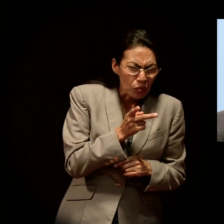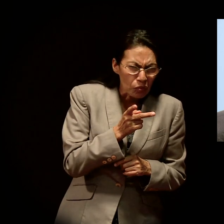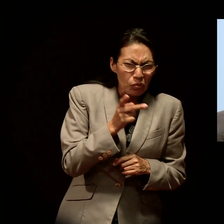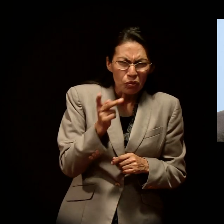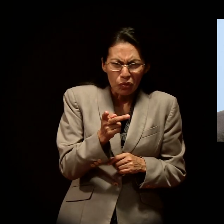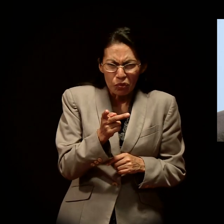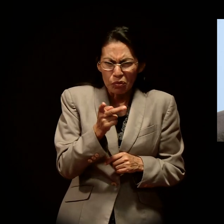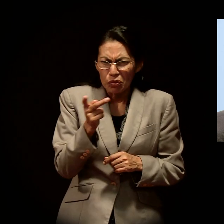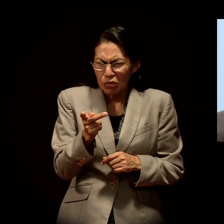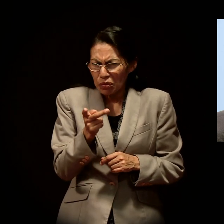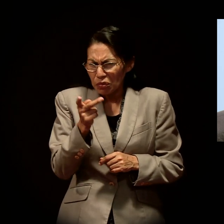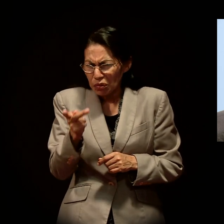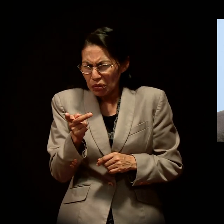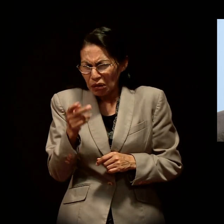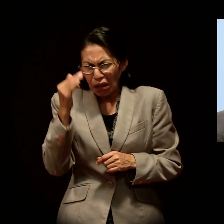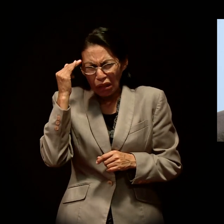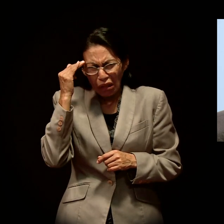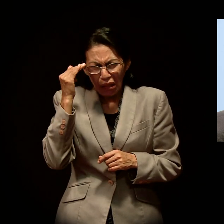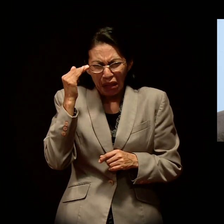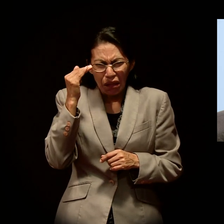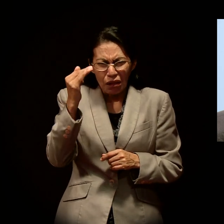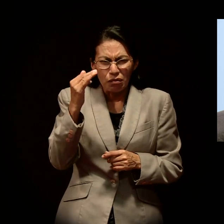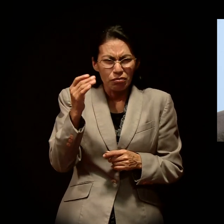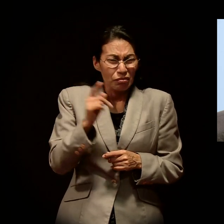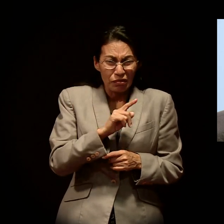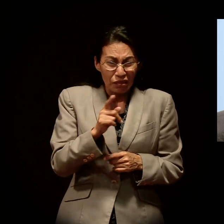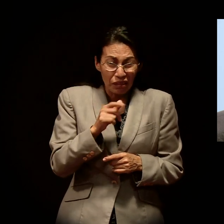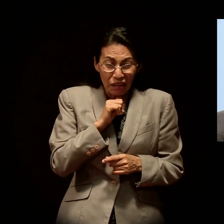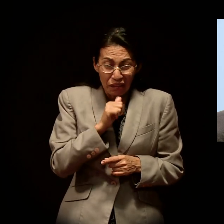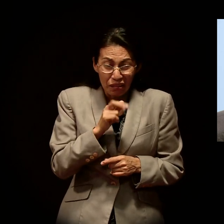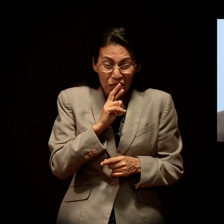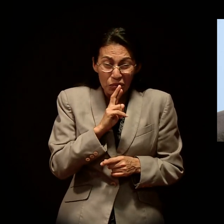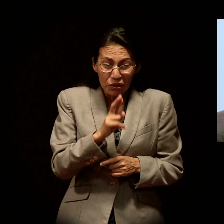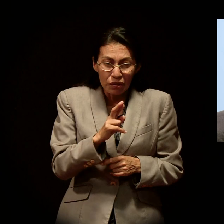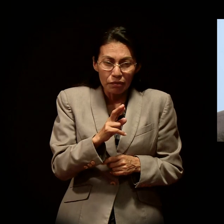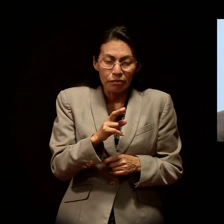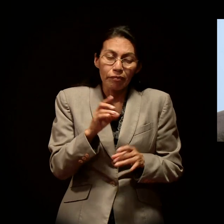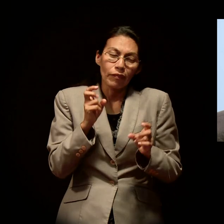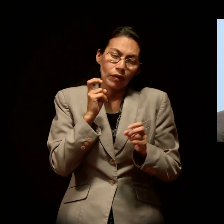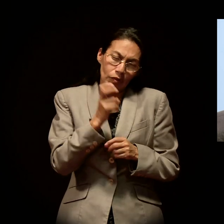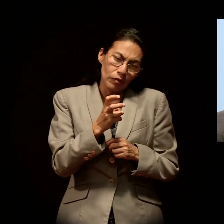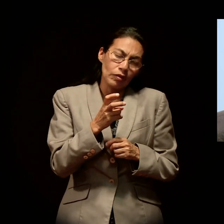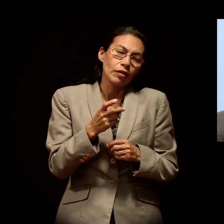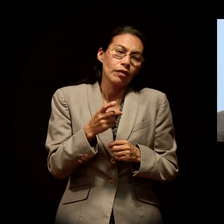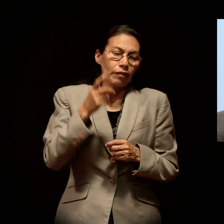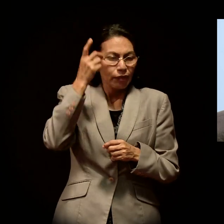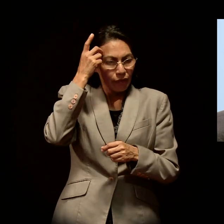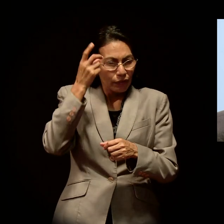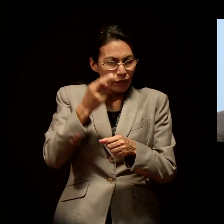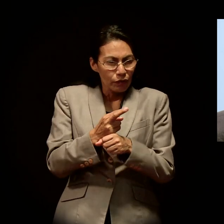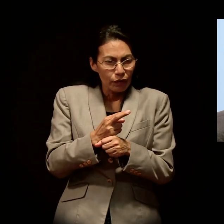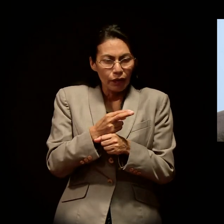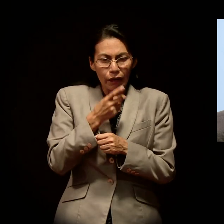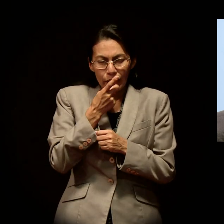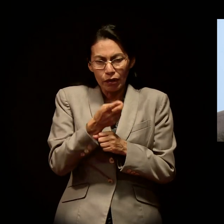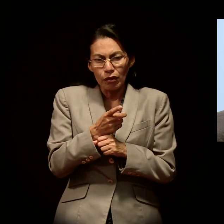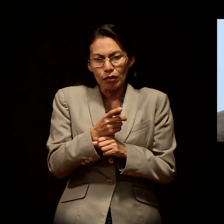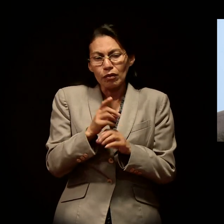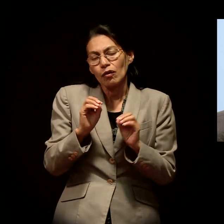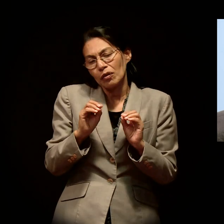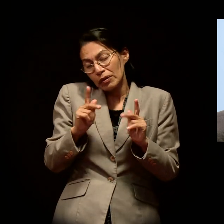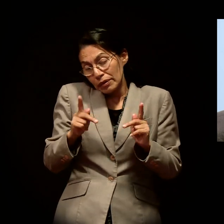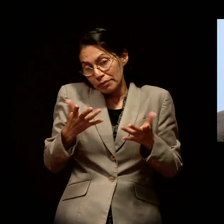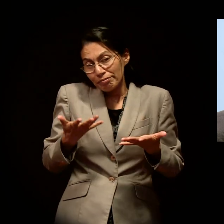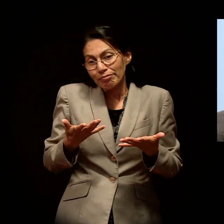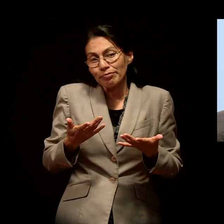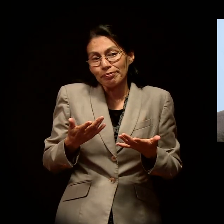fue andando más al grado que como no respondían y el tiempo se pasaba la directora pues dio